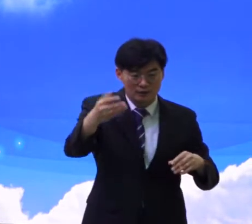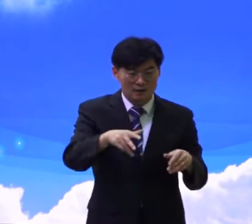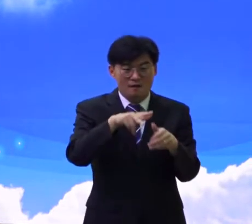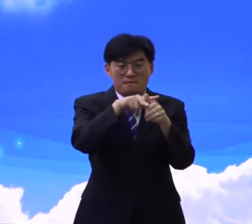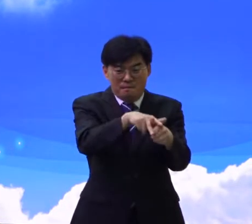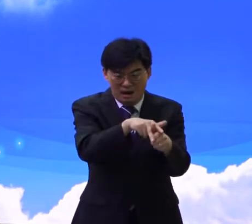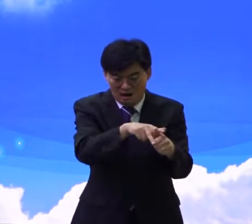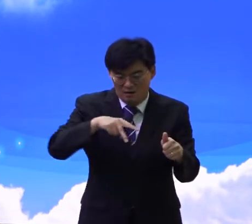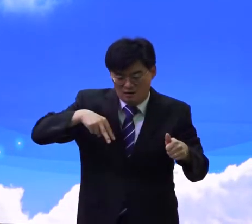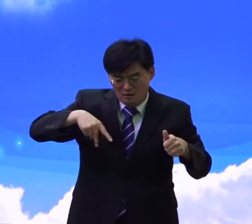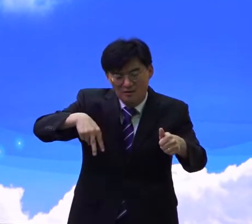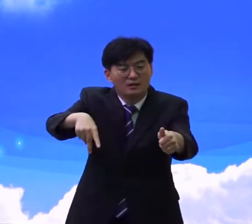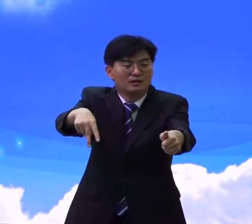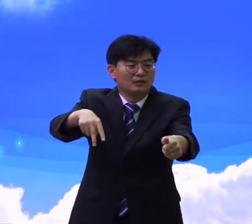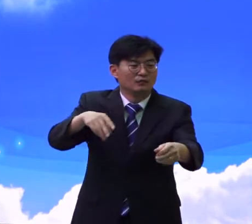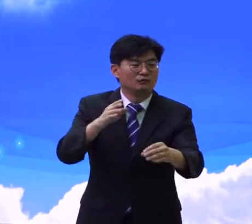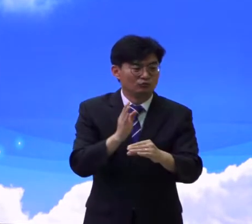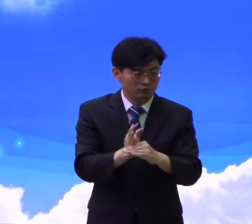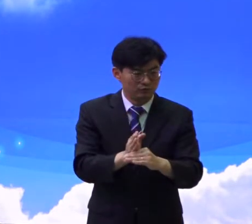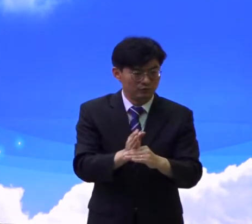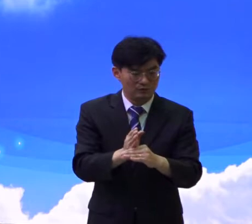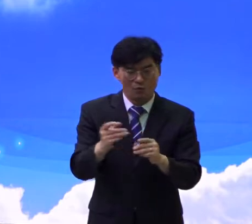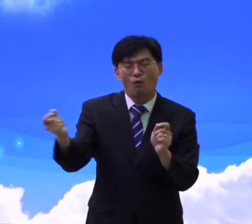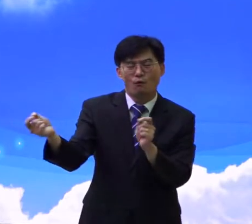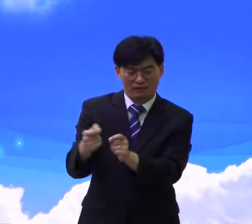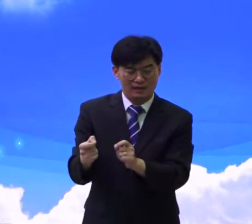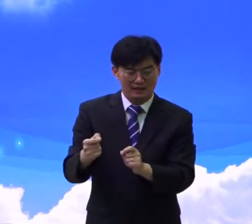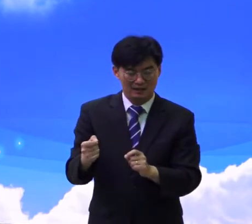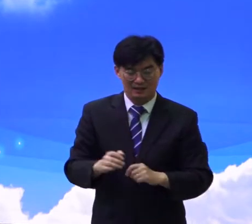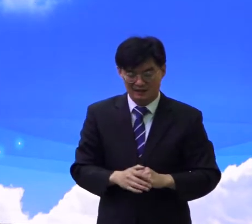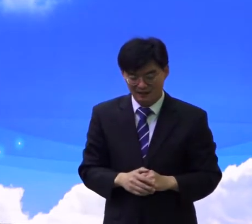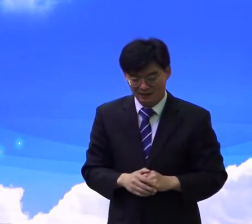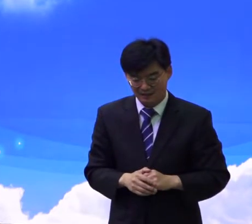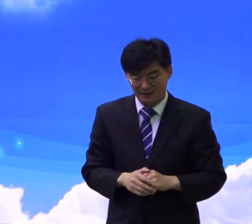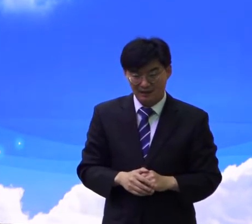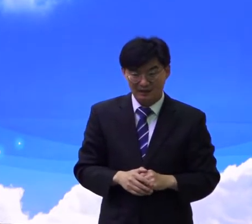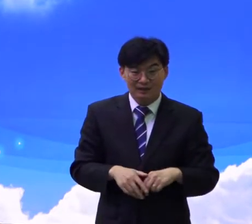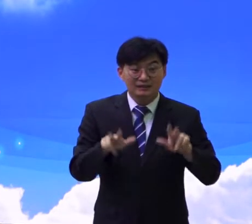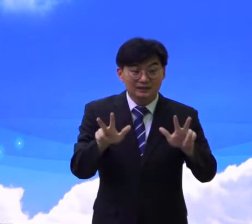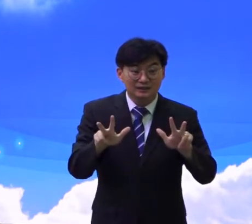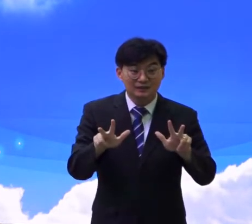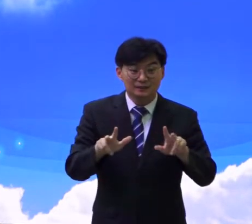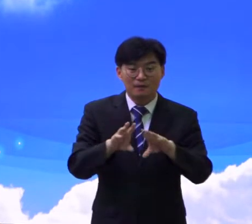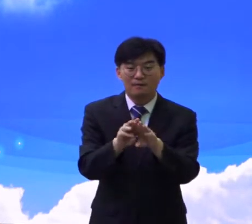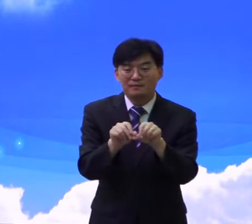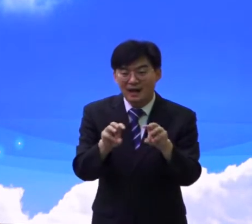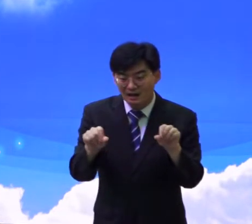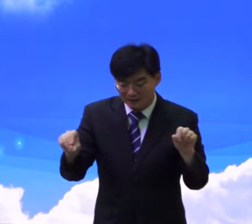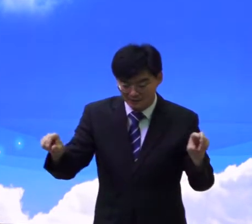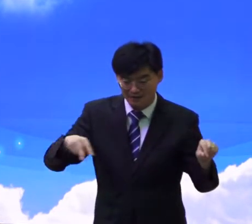속에서도 달려가야 한다라고 이야기하는 것입니다. 여러분, 우리 삶이